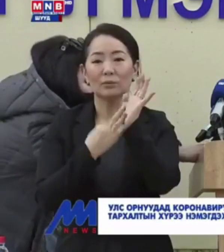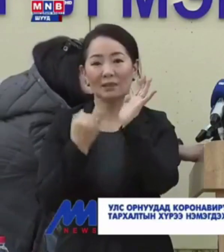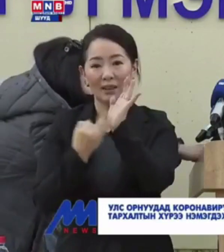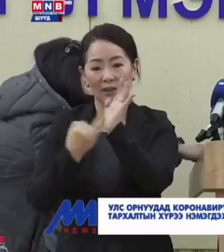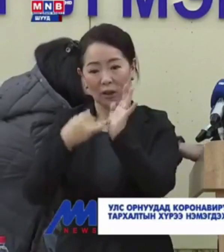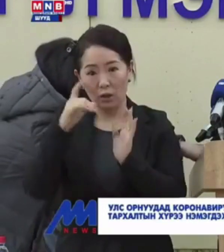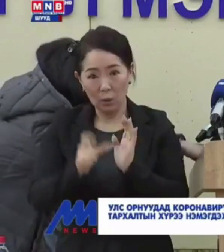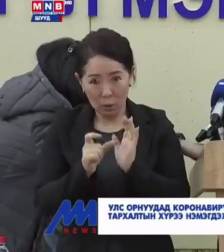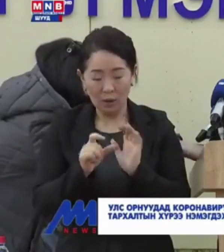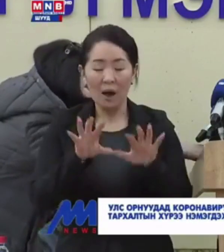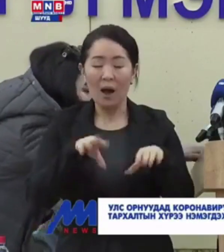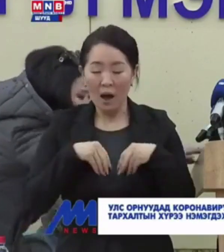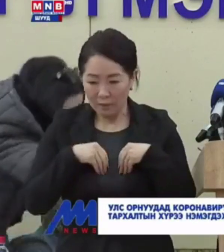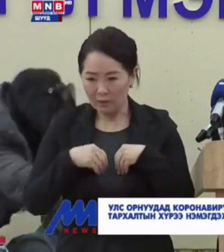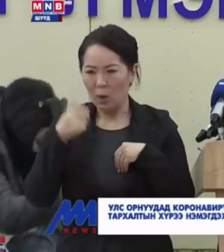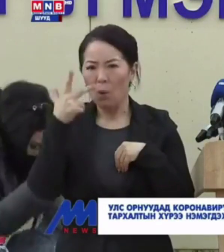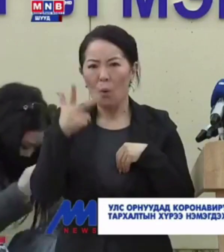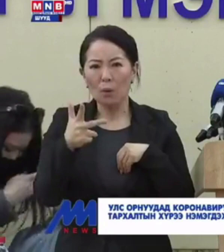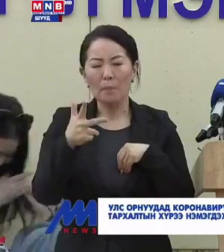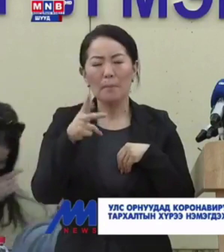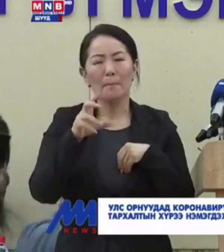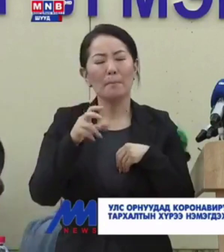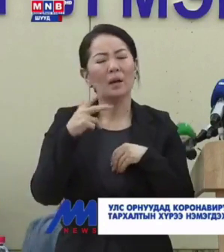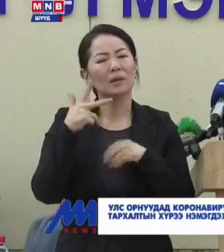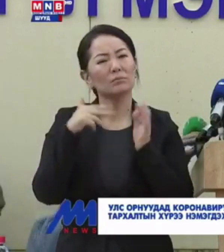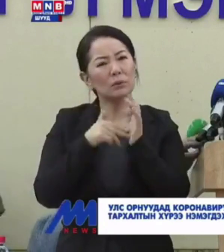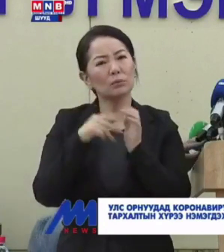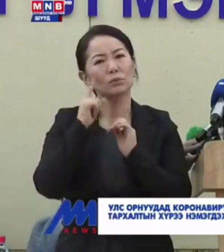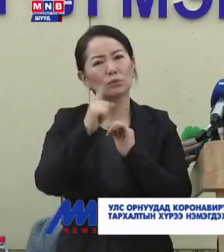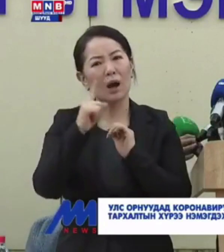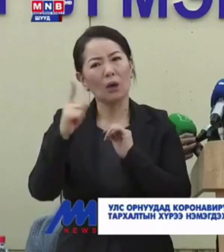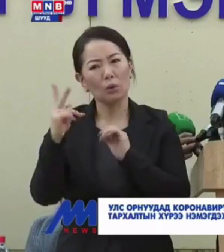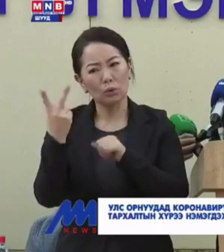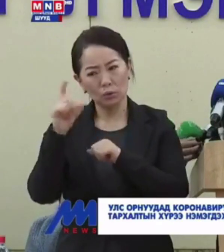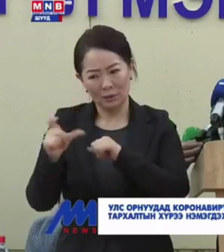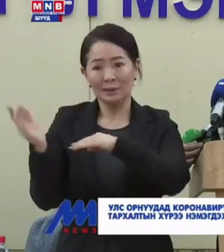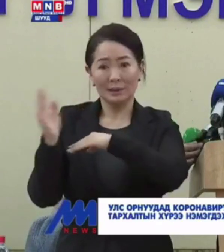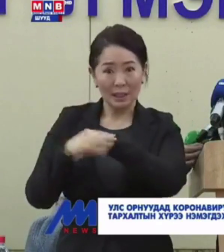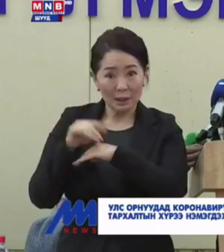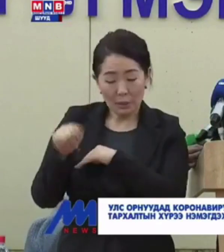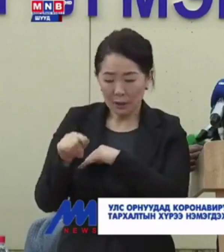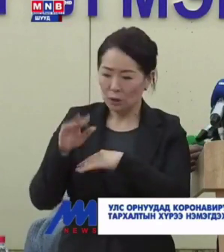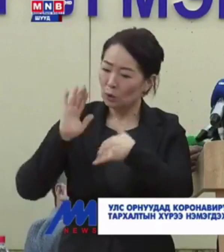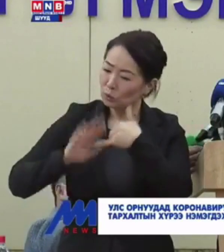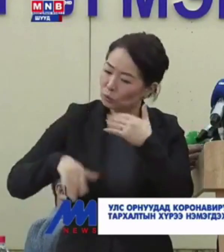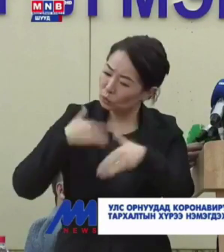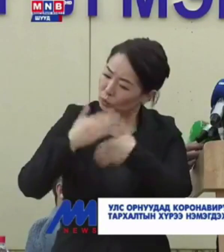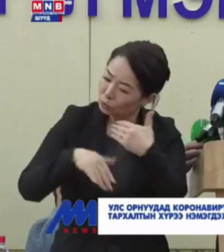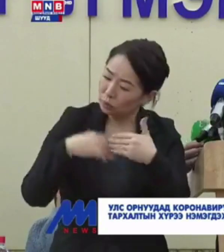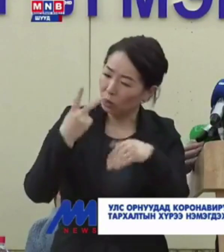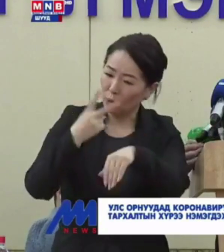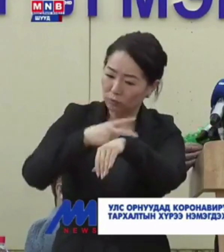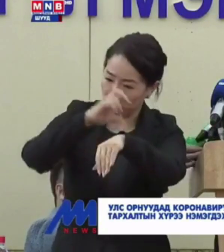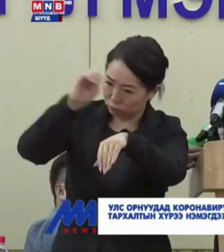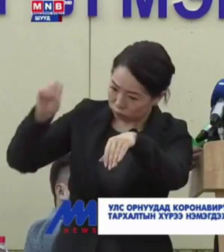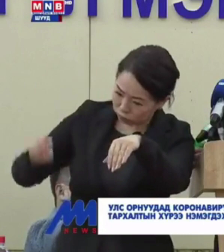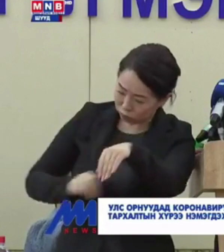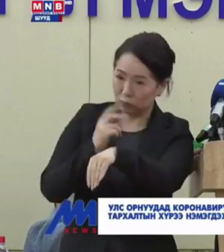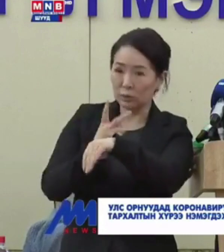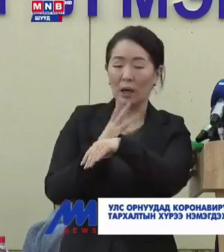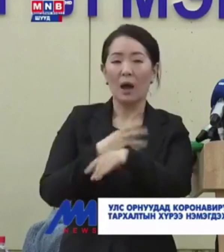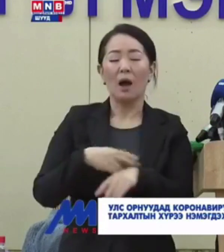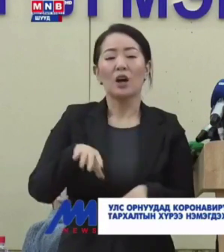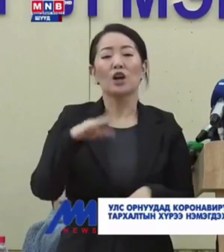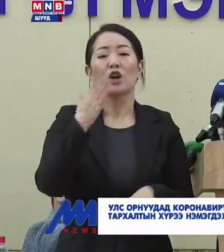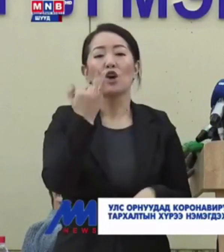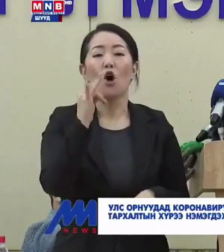3,112 хүн насварсан байна. Сүүлийн 24 цагийн байдлаар сүүлийн 24 цагт Андор,